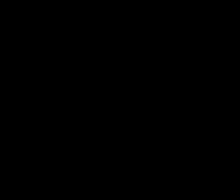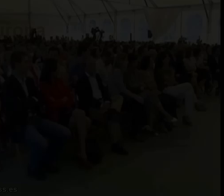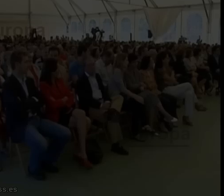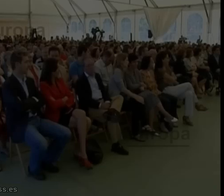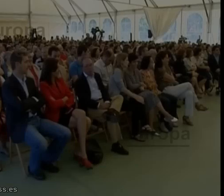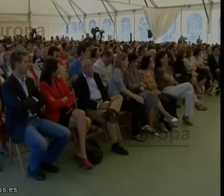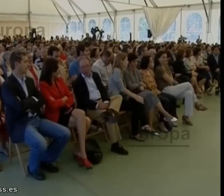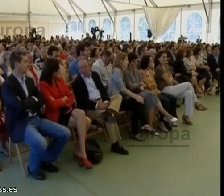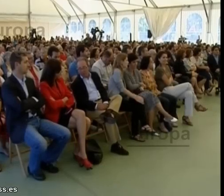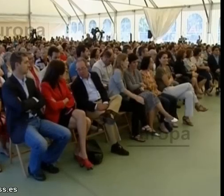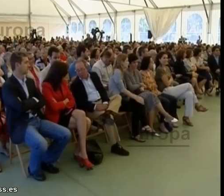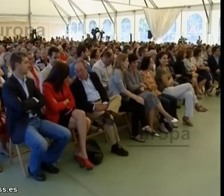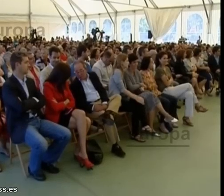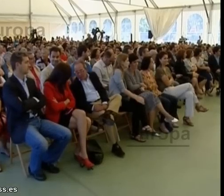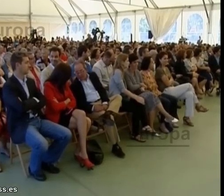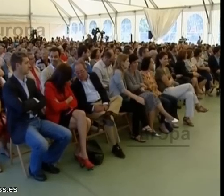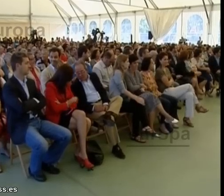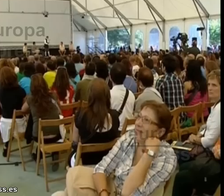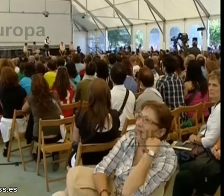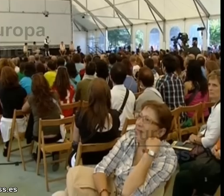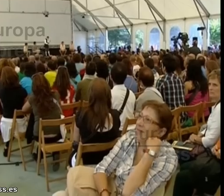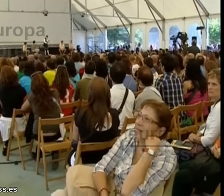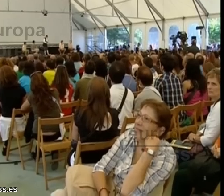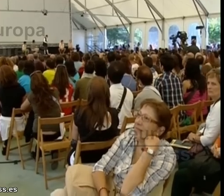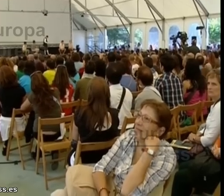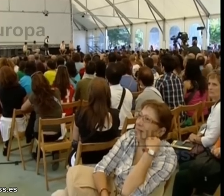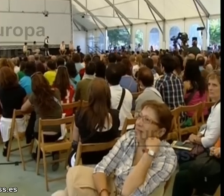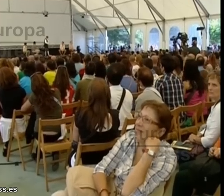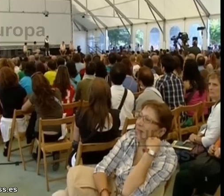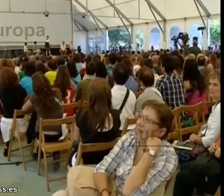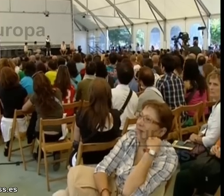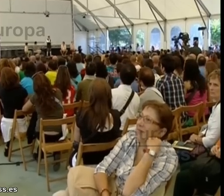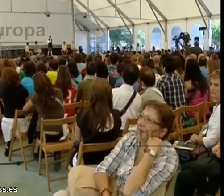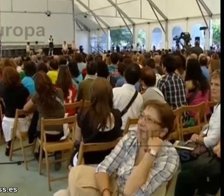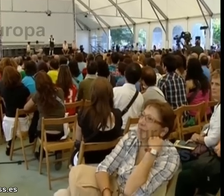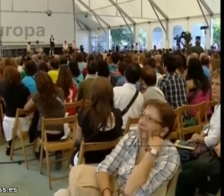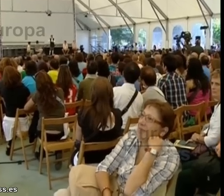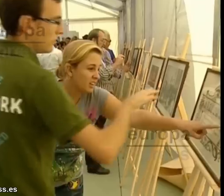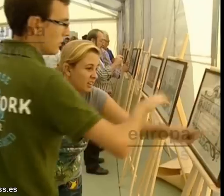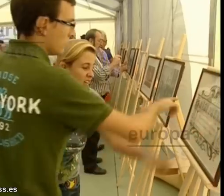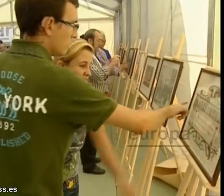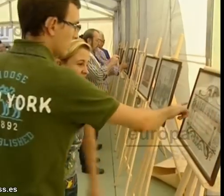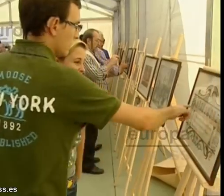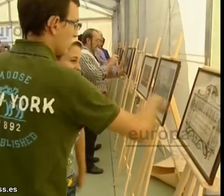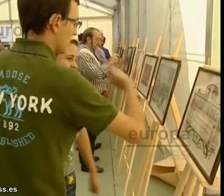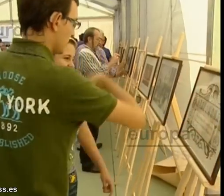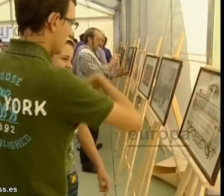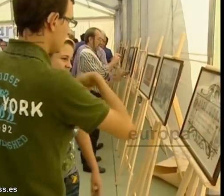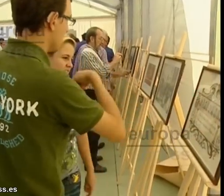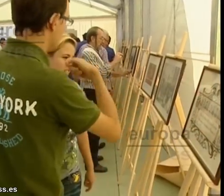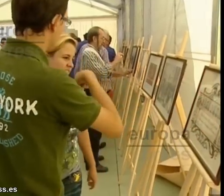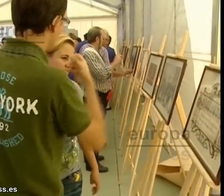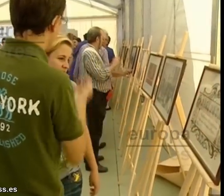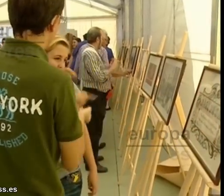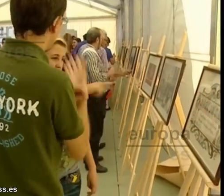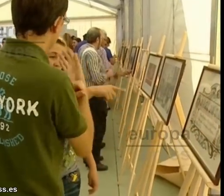Miles de personas con discapacidad auditiva han asistido hoy a la celebración del Día Internacional de Personas Sordas, organizado por la